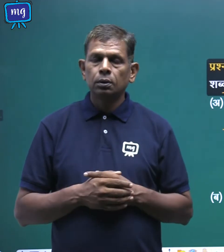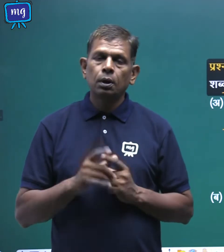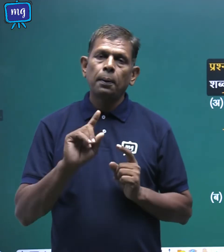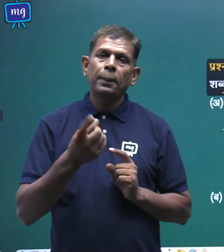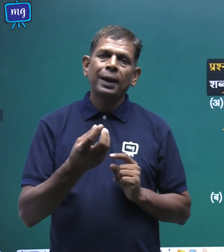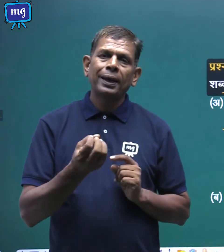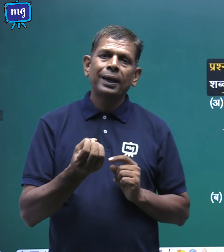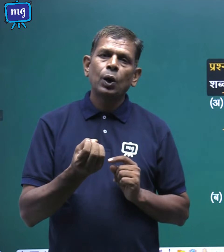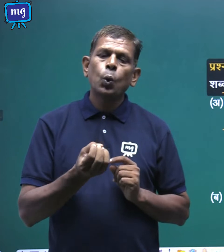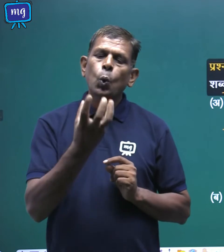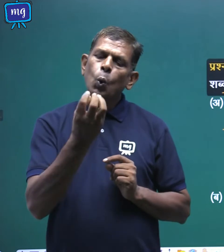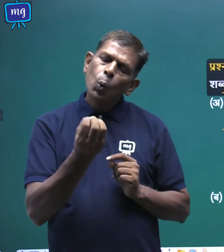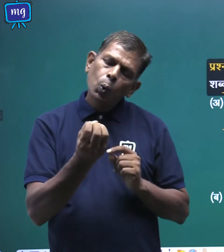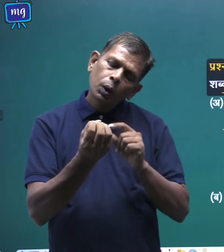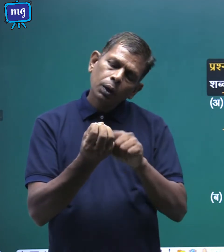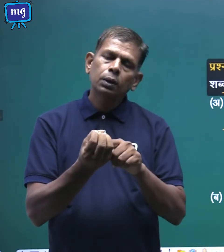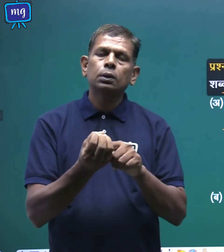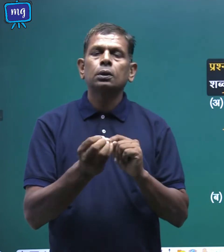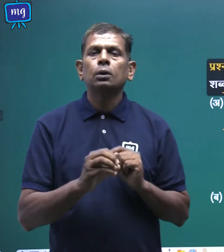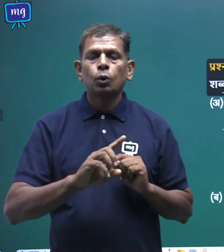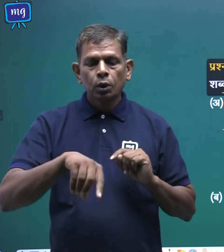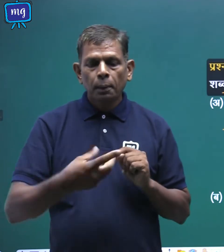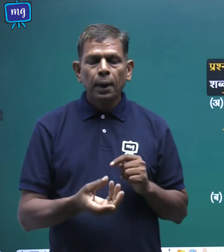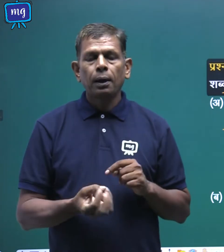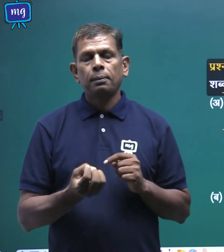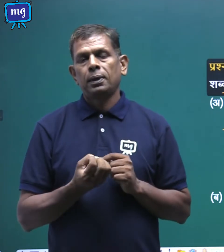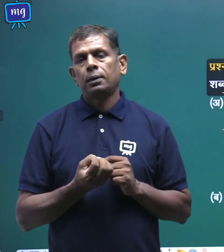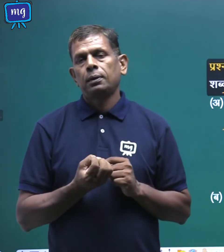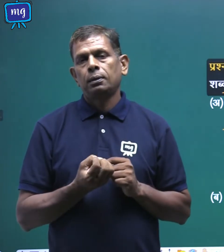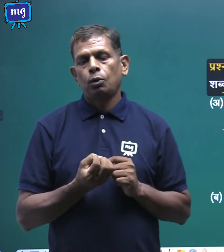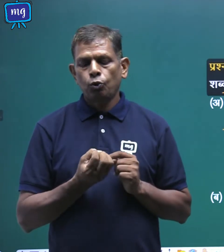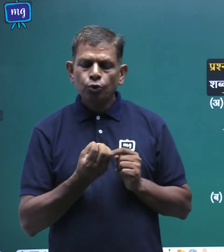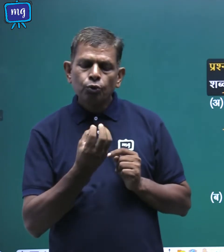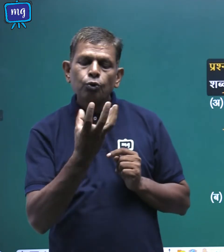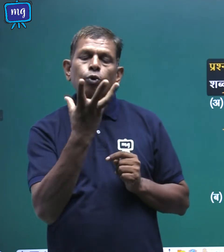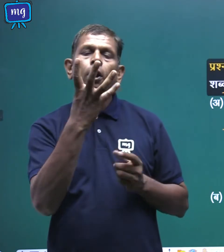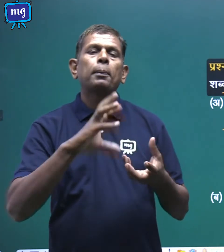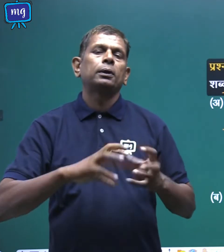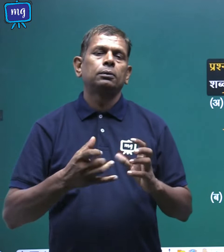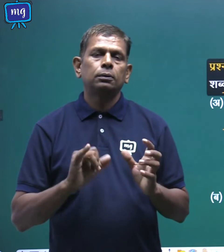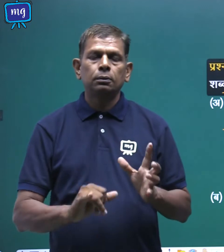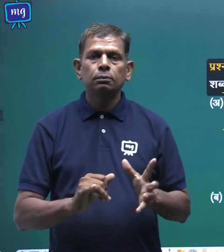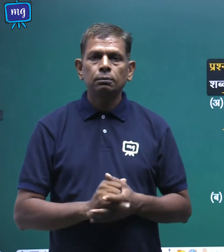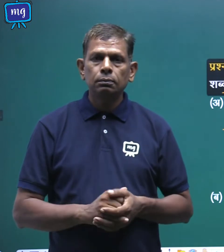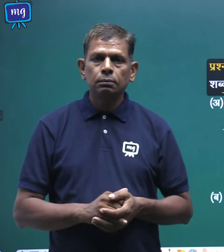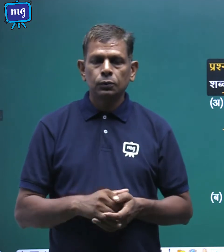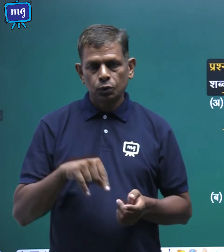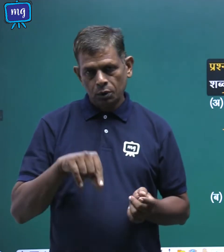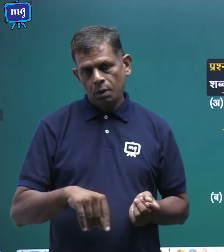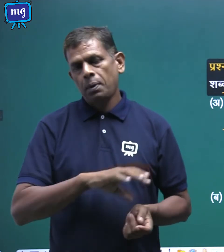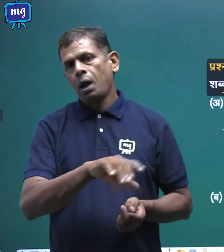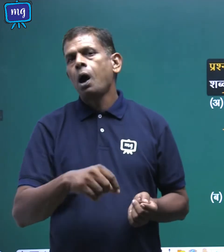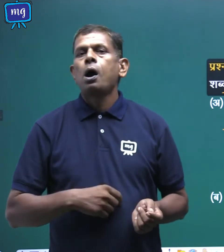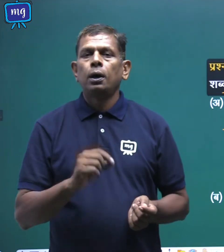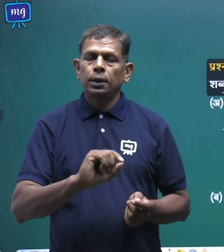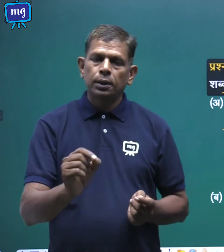पहले कली आती है और फिर कली से फूल बनता है, तो हम यहाँ